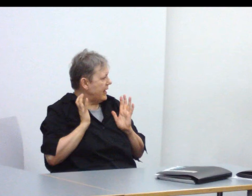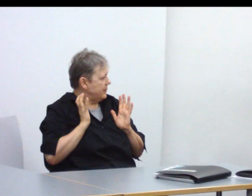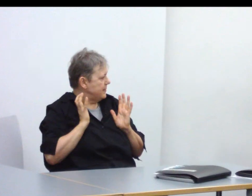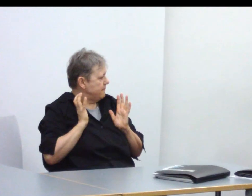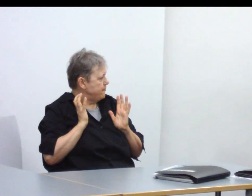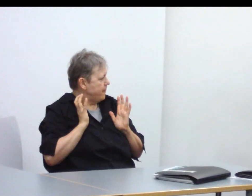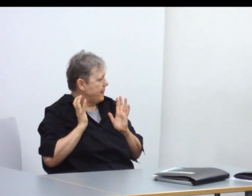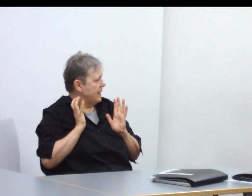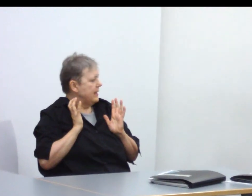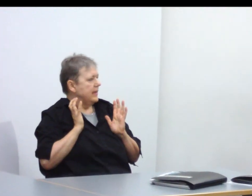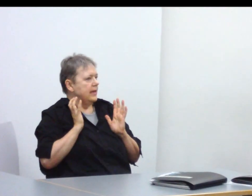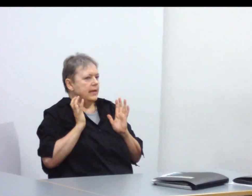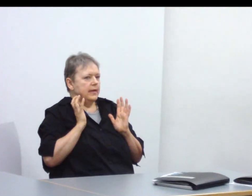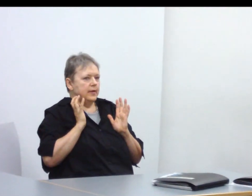bleibt.